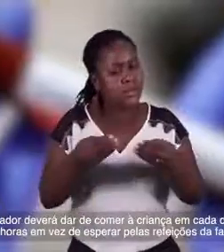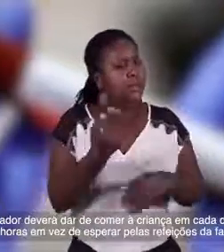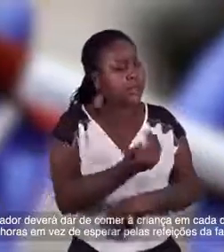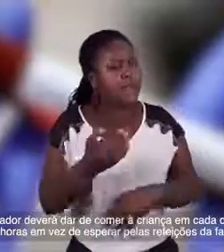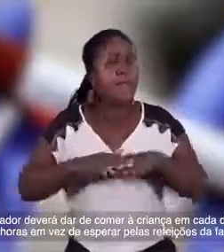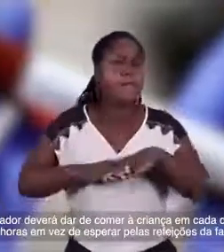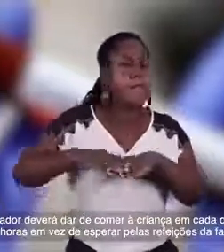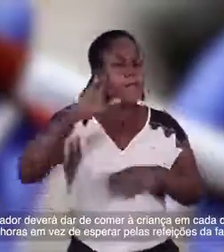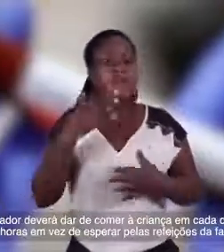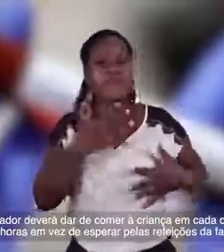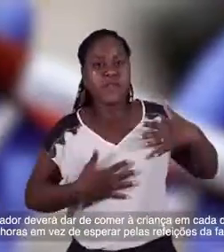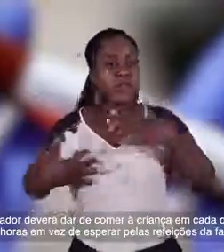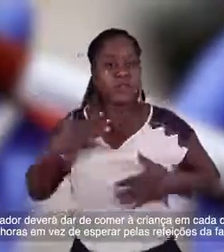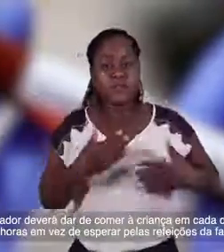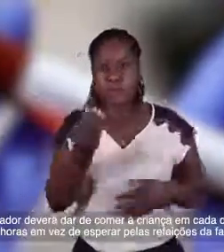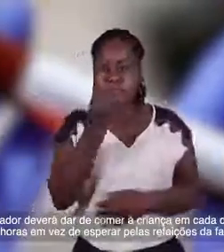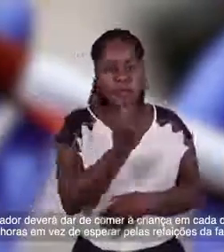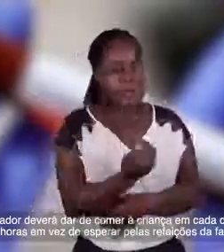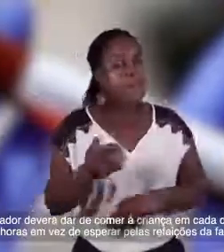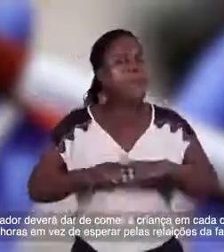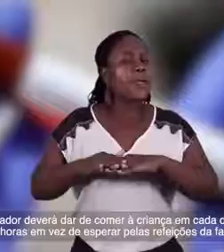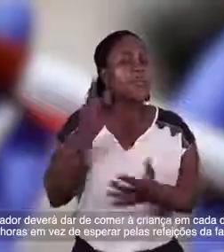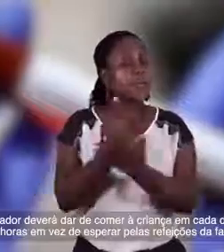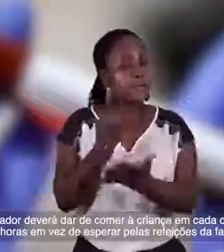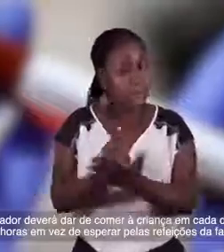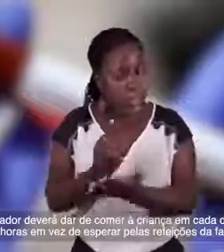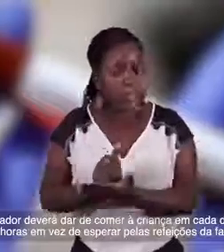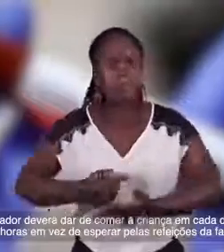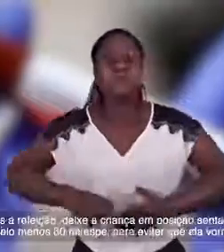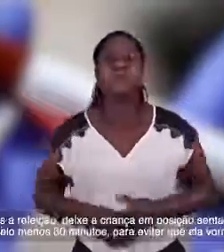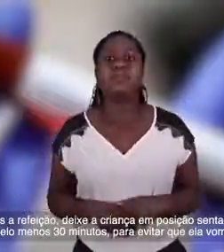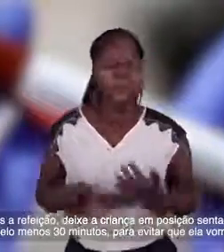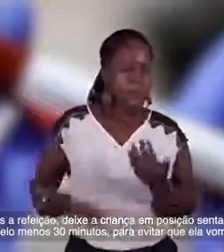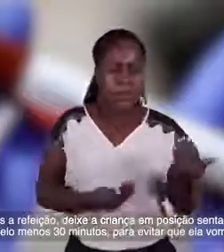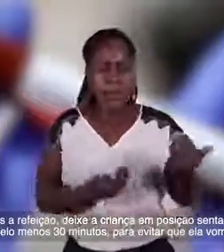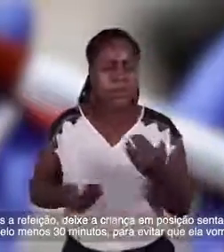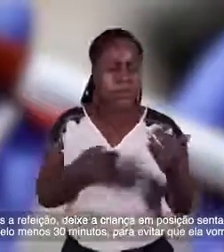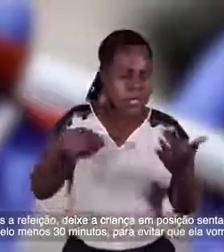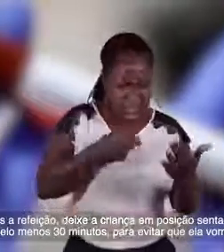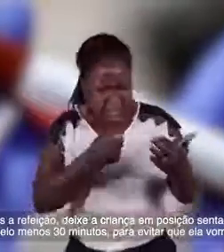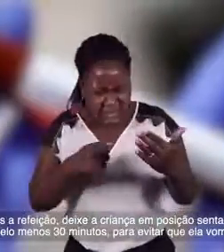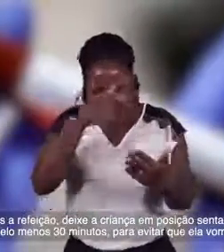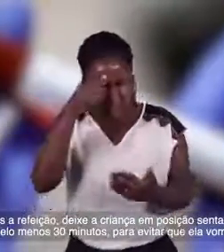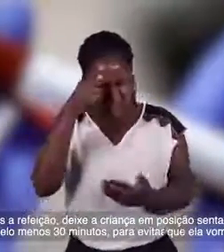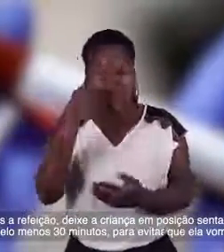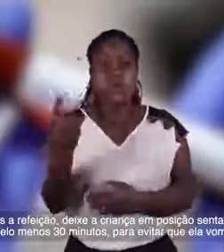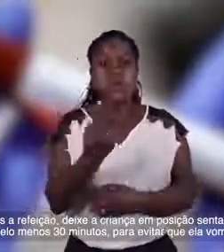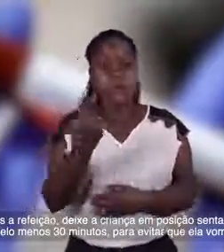2 ou 3 horas, em vez de esperar pelas refeições da família. Após a refeição, deixe